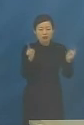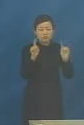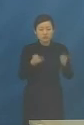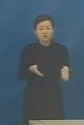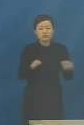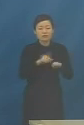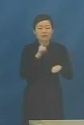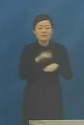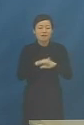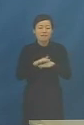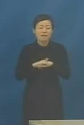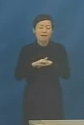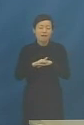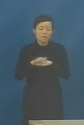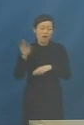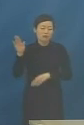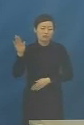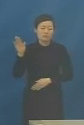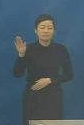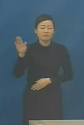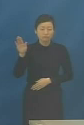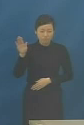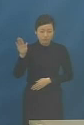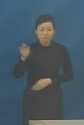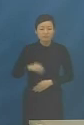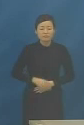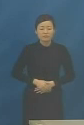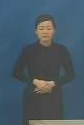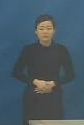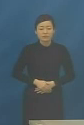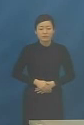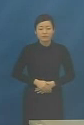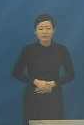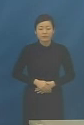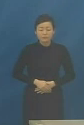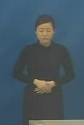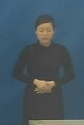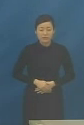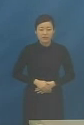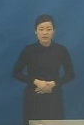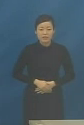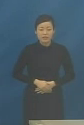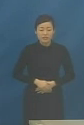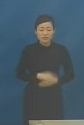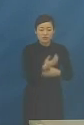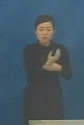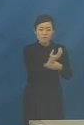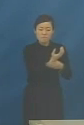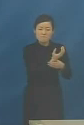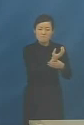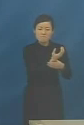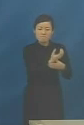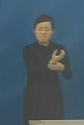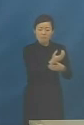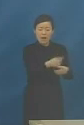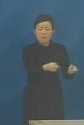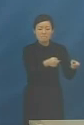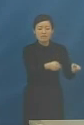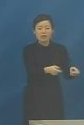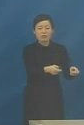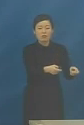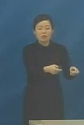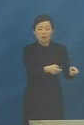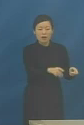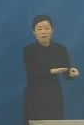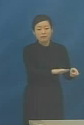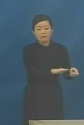家にですねえぇまぁ入り組んだ入江がありましてこれをあの活用してあの港が開かれていましたでそこで